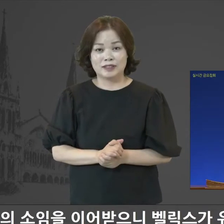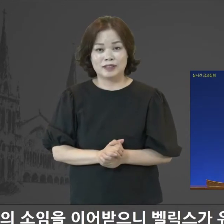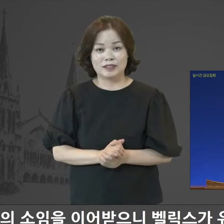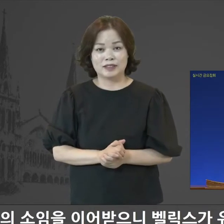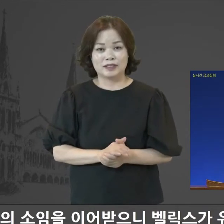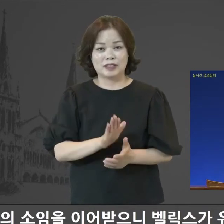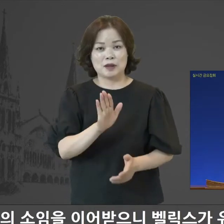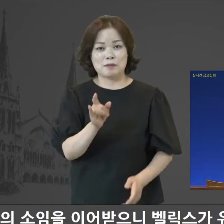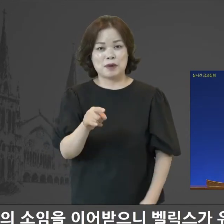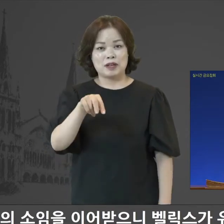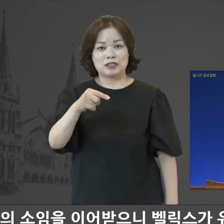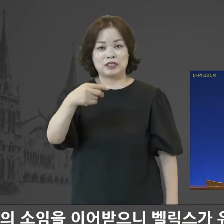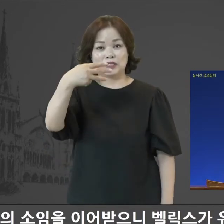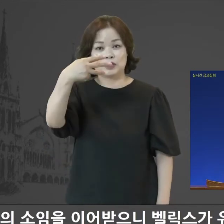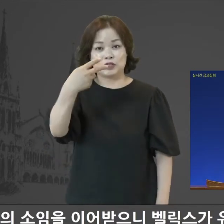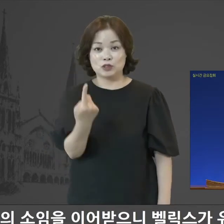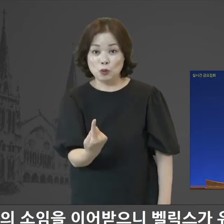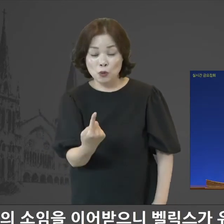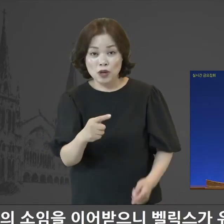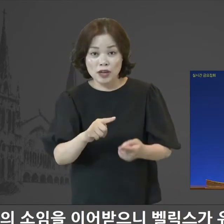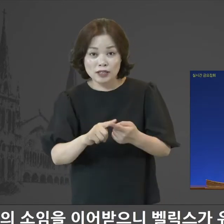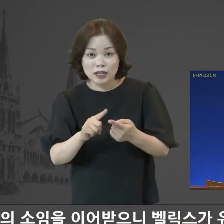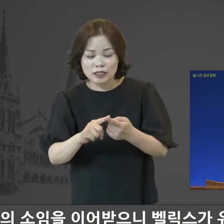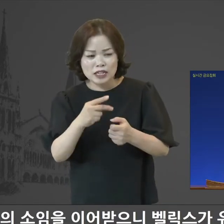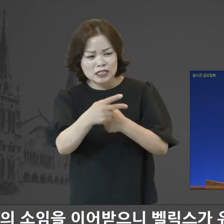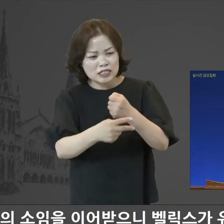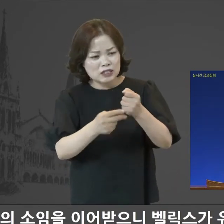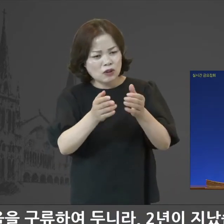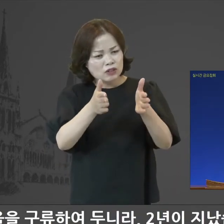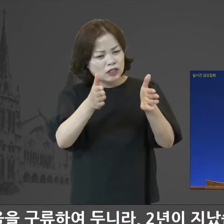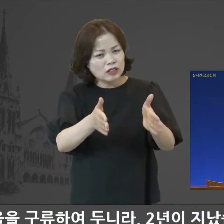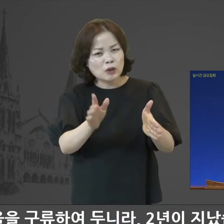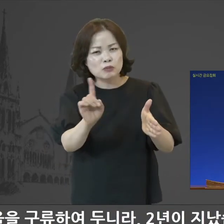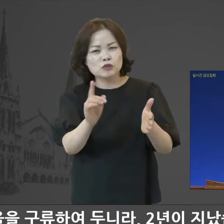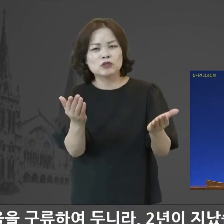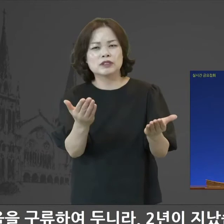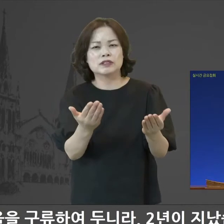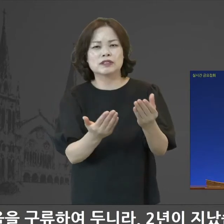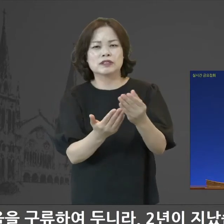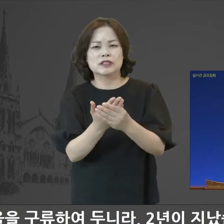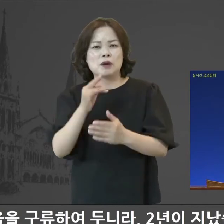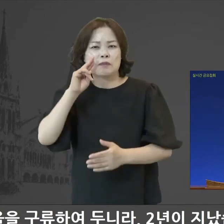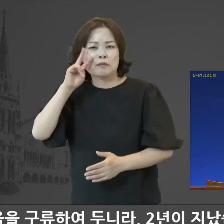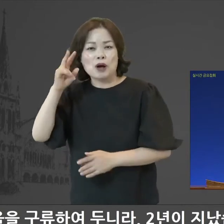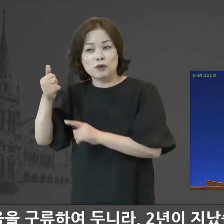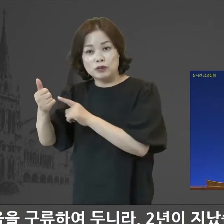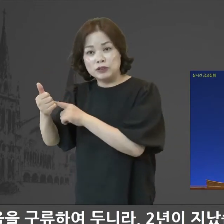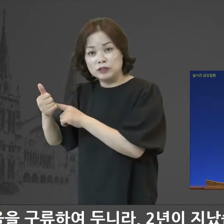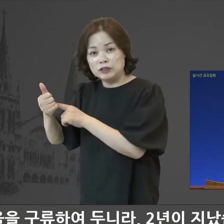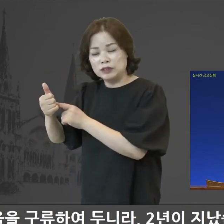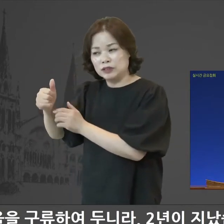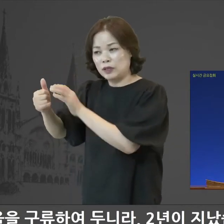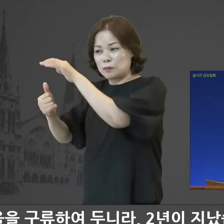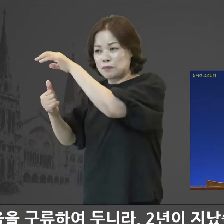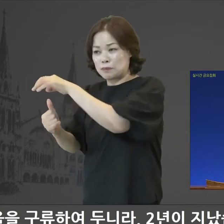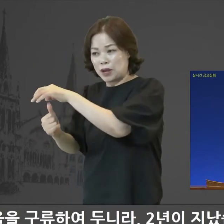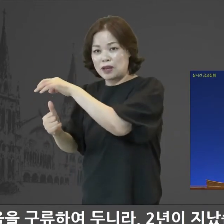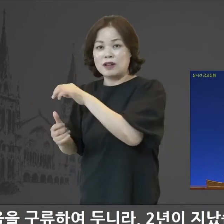베스도의 등장을 다루게 되는데, 한 2년 기간 동안 어떤 일이 있었냐면 바울을 계속 구류해